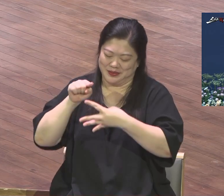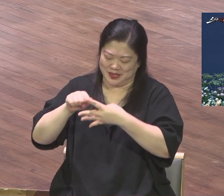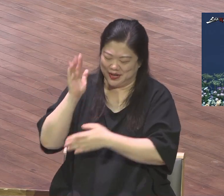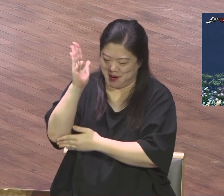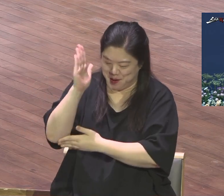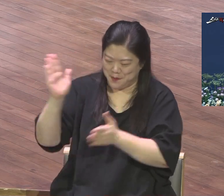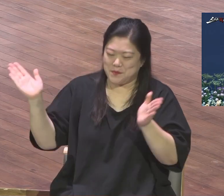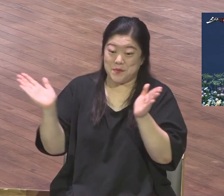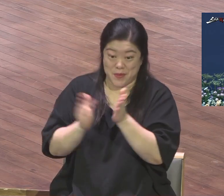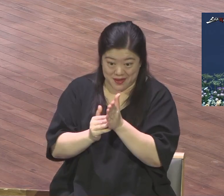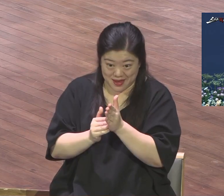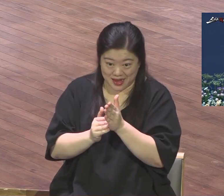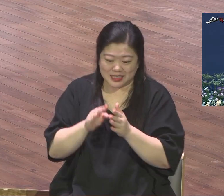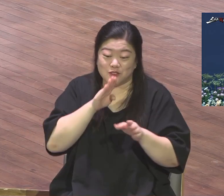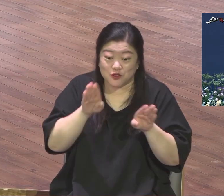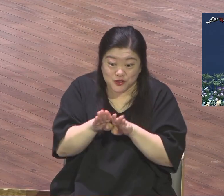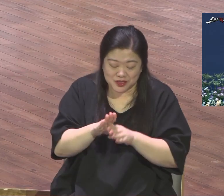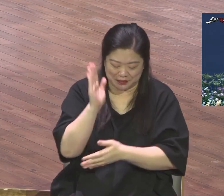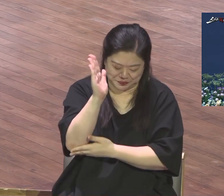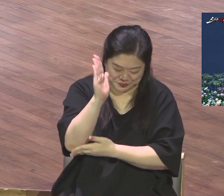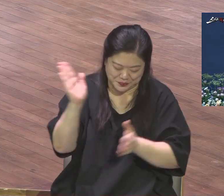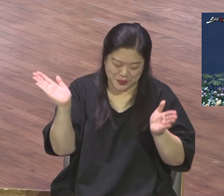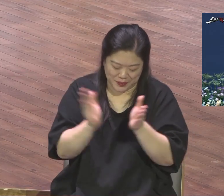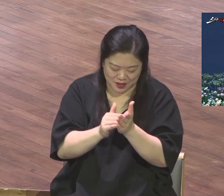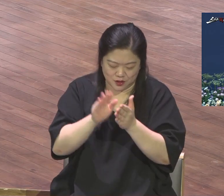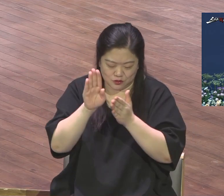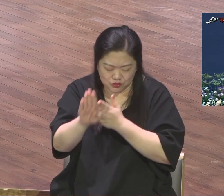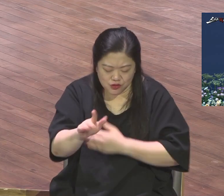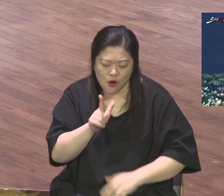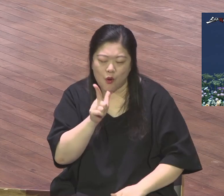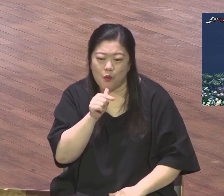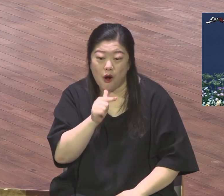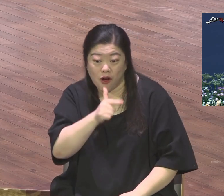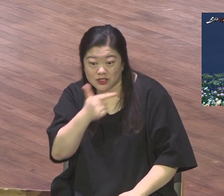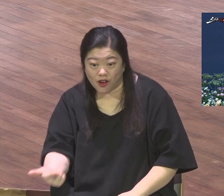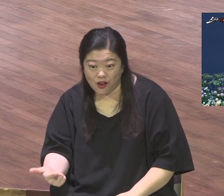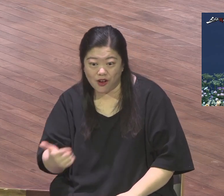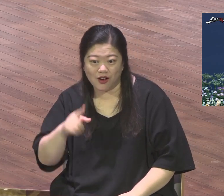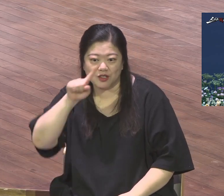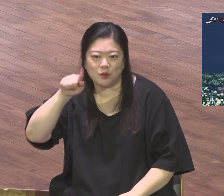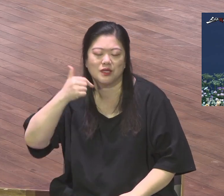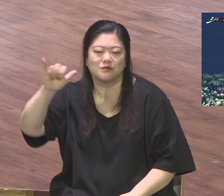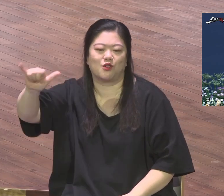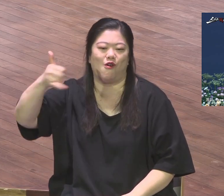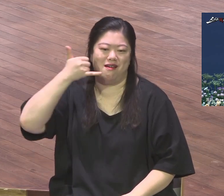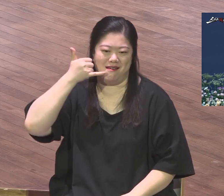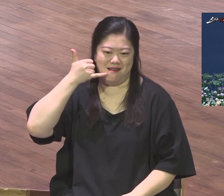돌아갔는데 다음날 월요일 저녁 때 종무사님께서 전화가 왔어요.